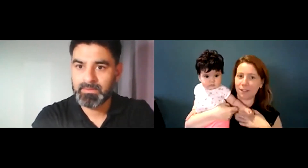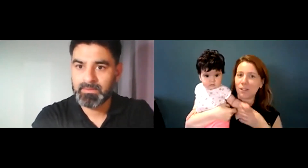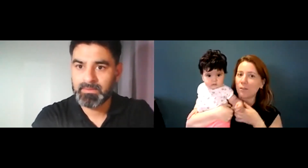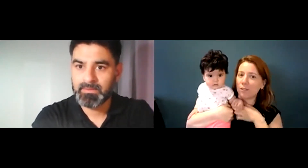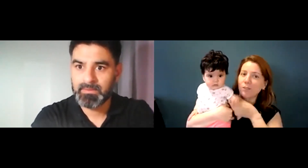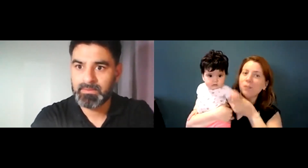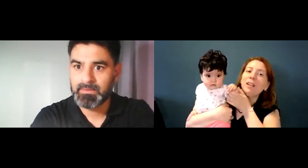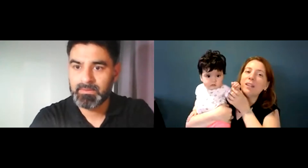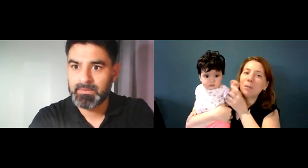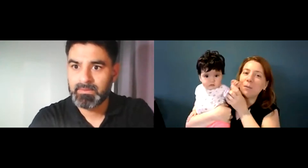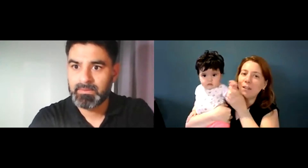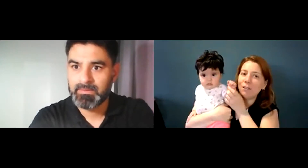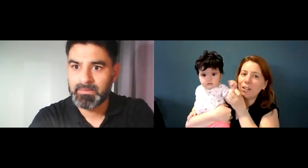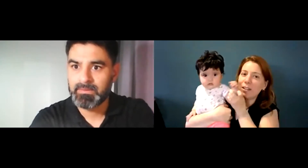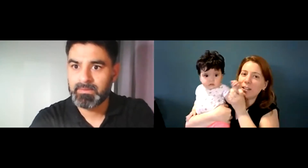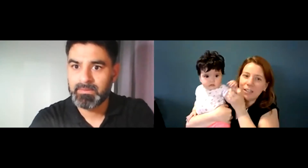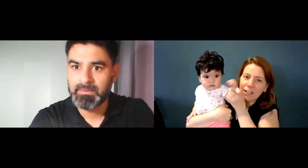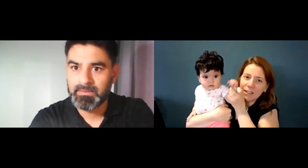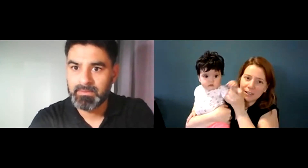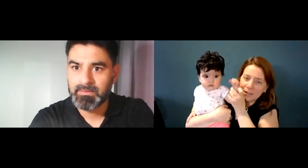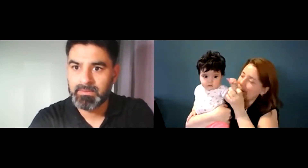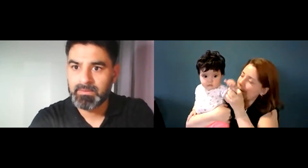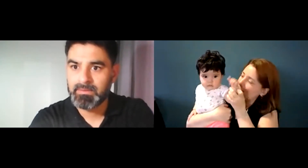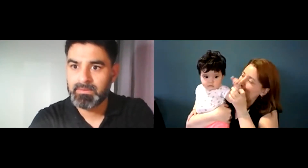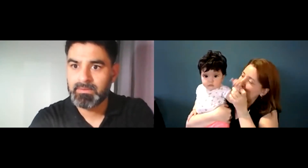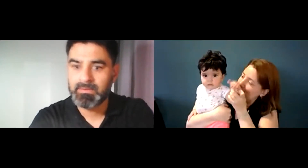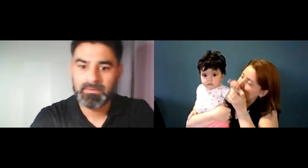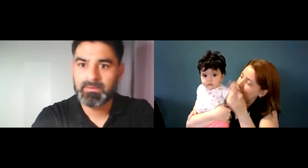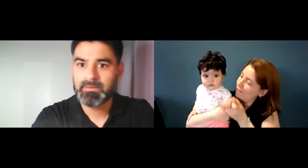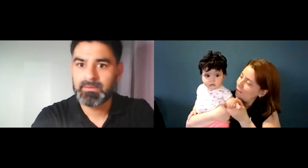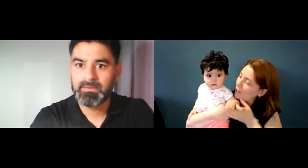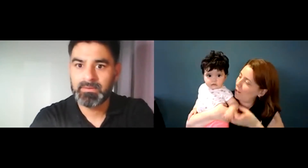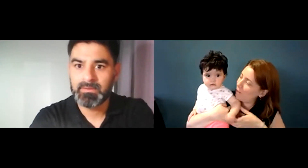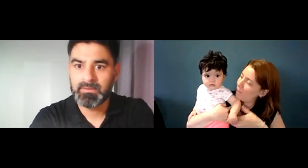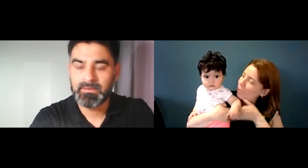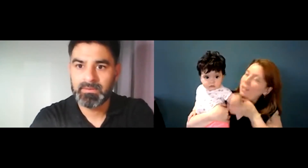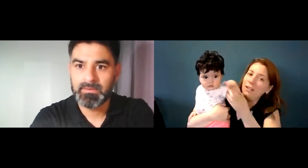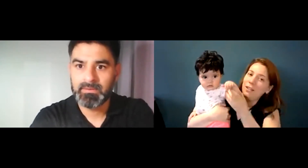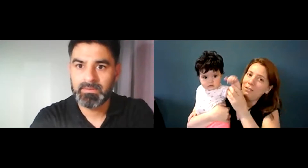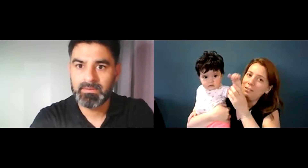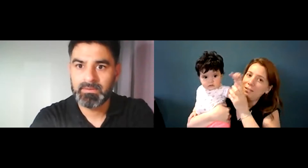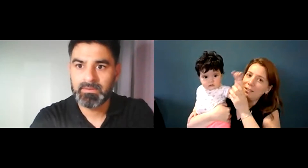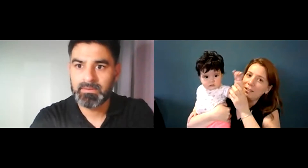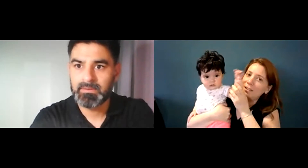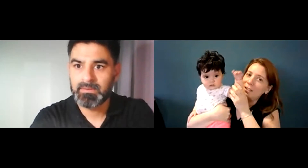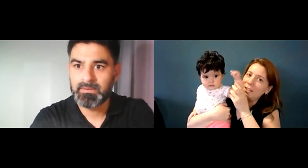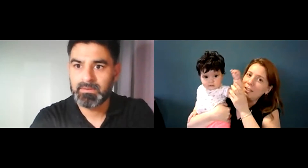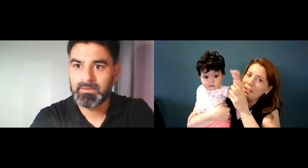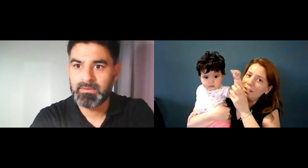chau. Ustedes que me vieron desde que nací, chao. Voy a hacer el último encuentro. ¡Chao, hermosa!